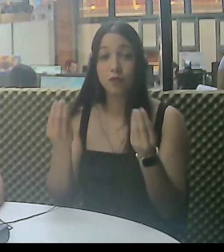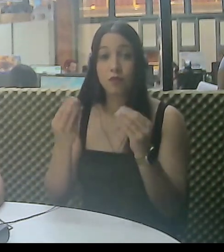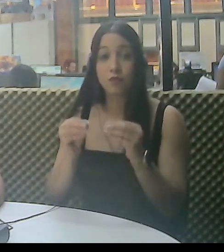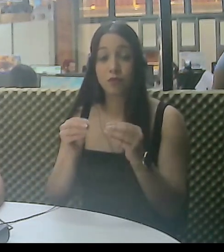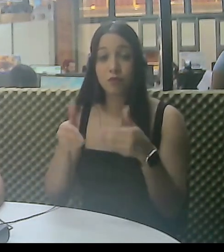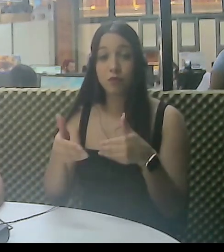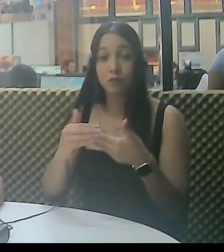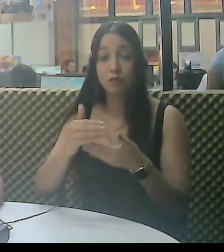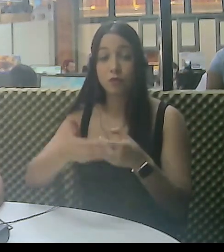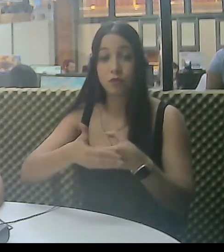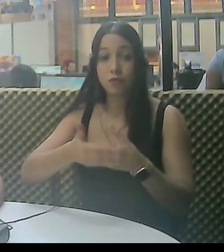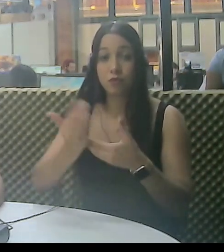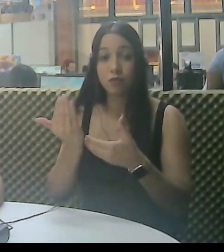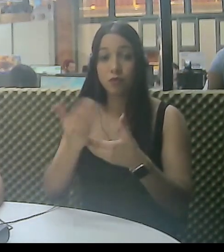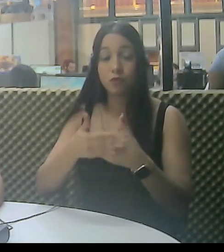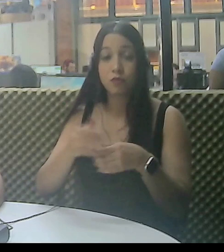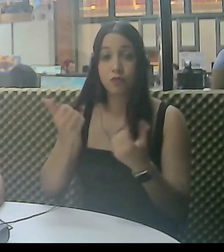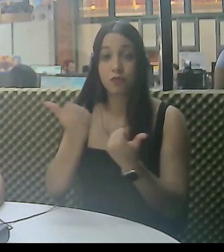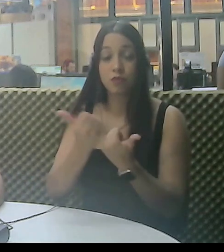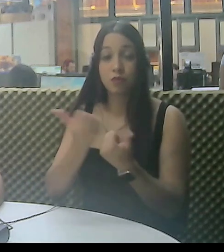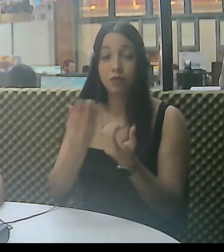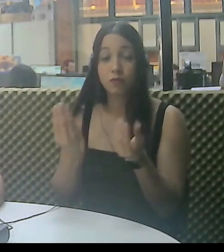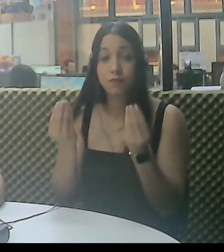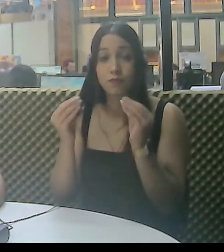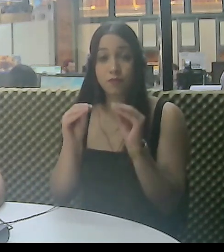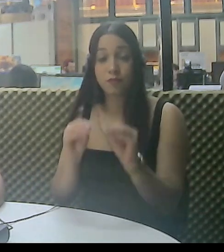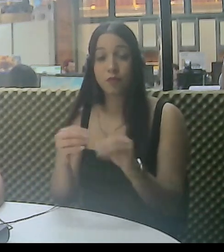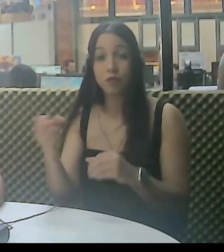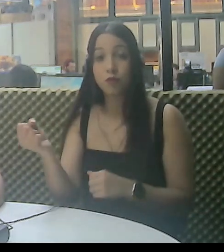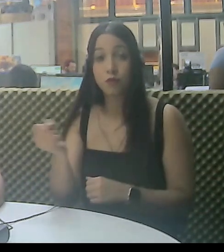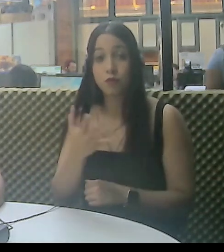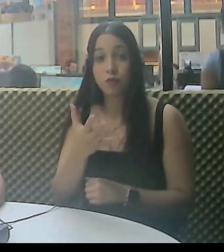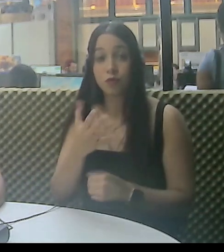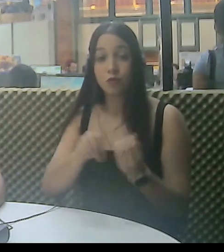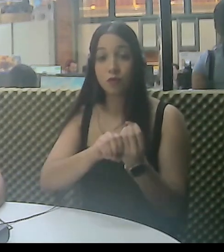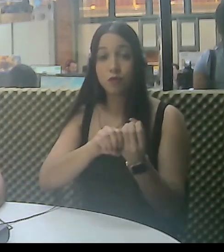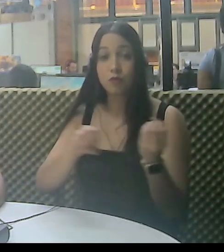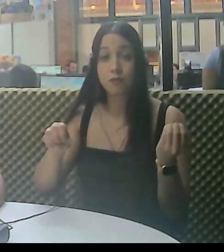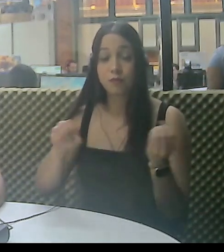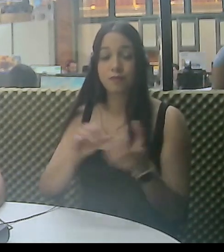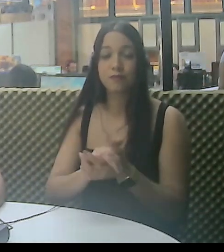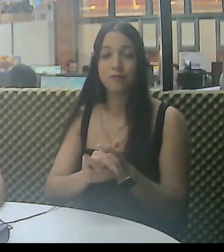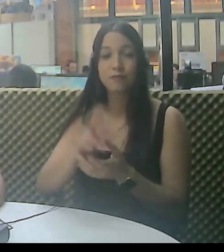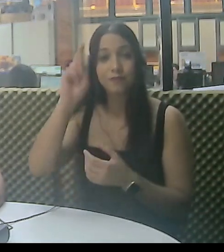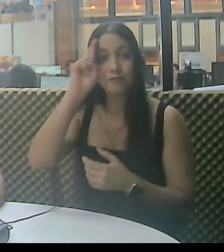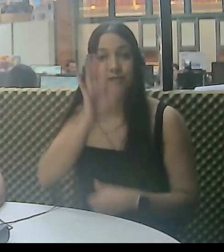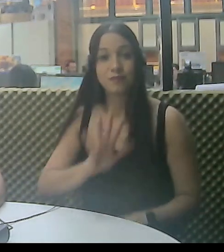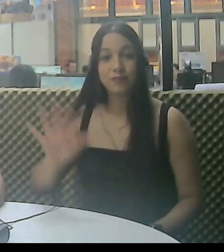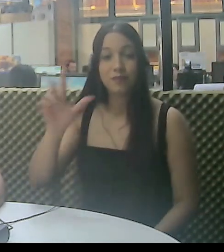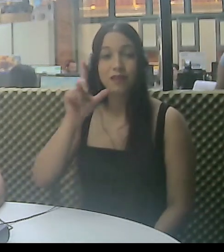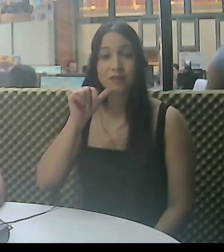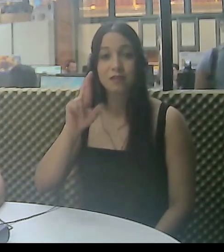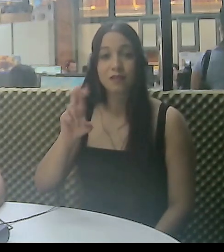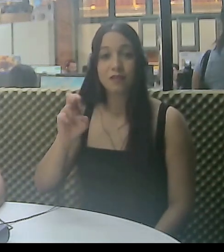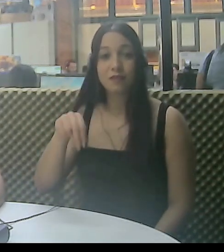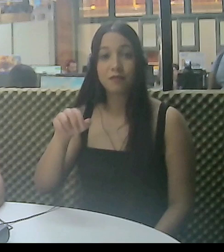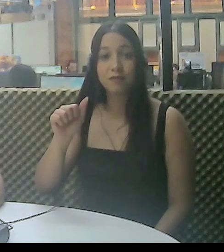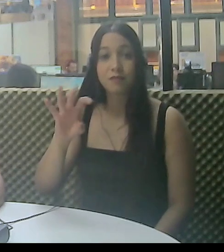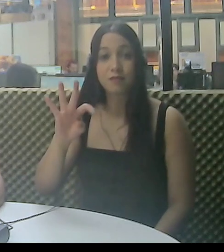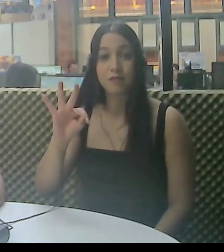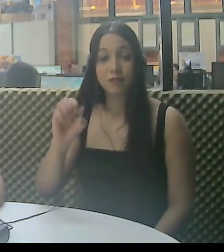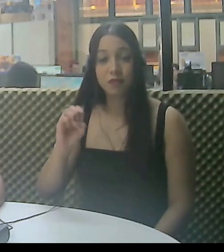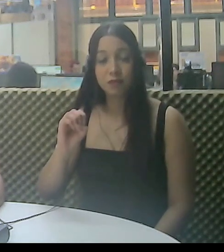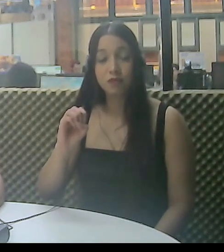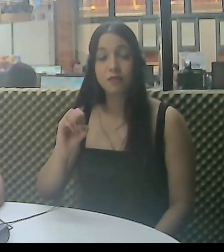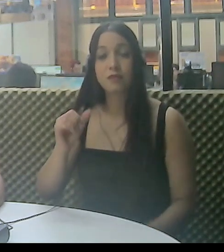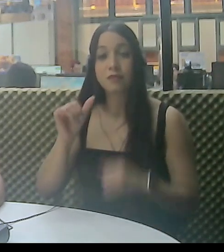de comporta e substituição e implantação de novas tubulações. O diretor-geral do DEMAI, Renato Rezende, salienta